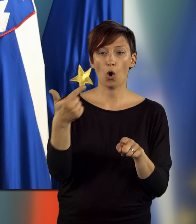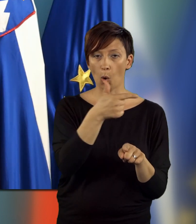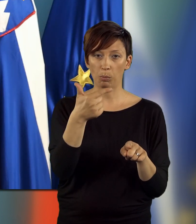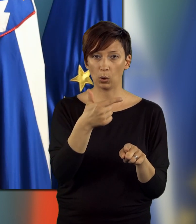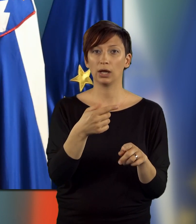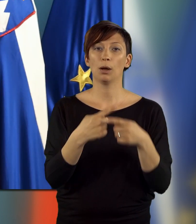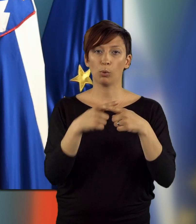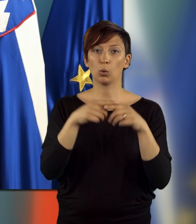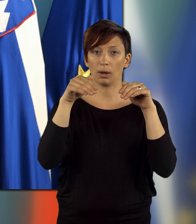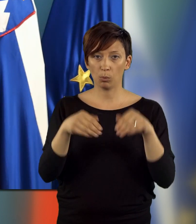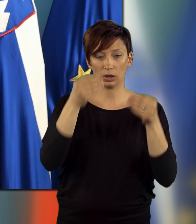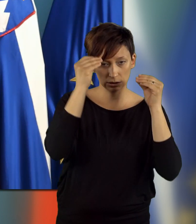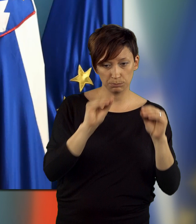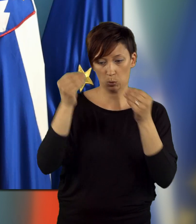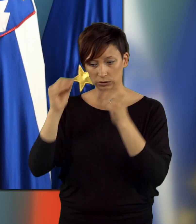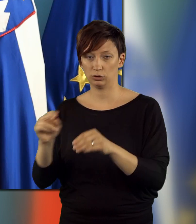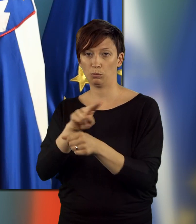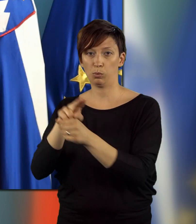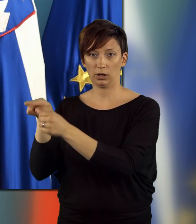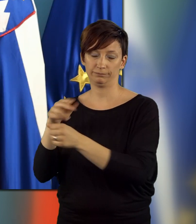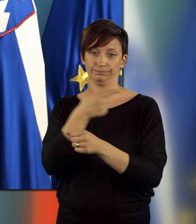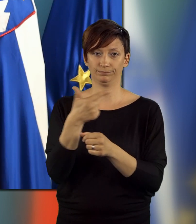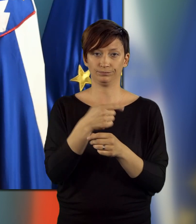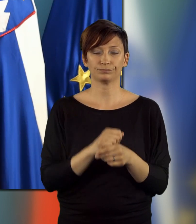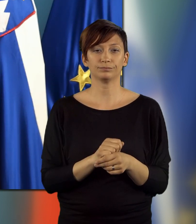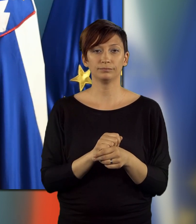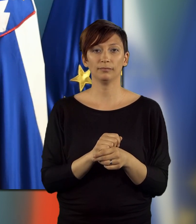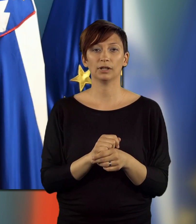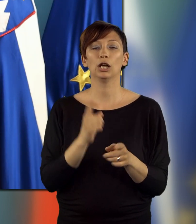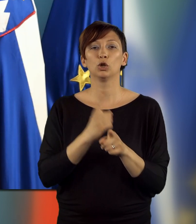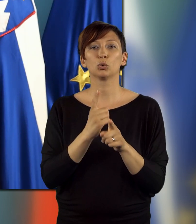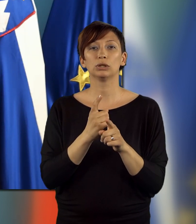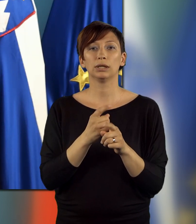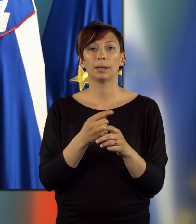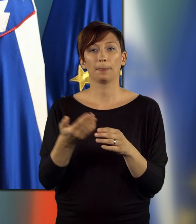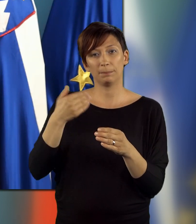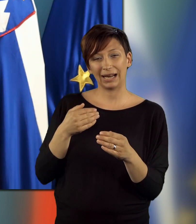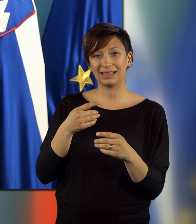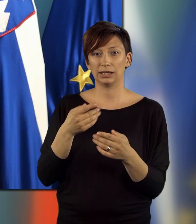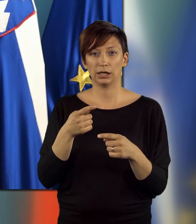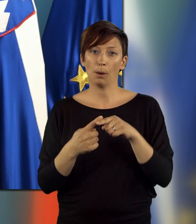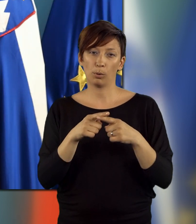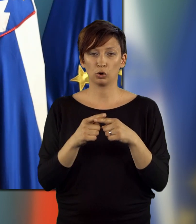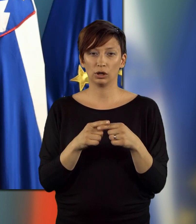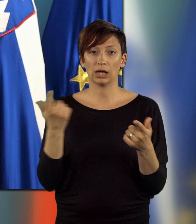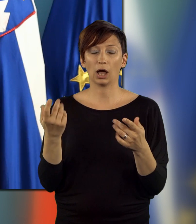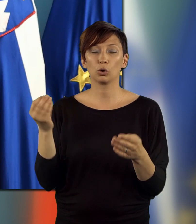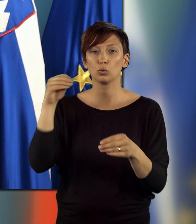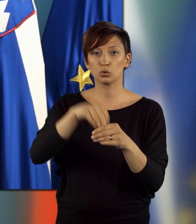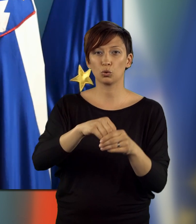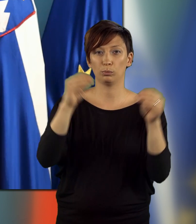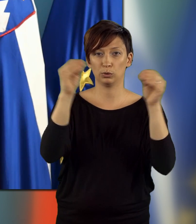In še bi rekla, kar zahtevni predpogoji so pa, da nekdo sploh lahko vstopi v